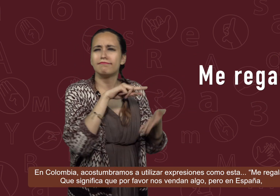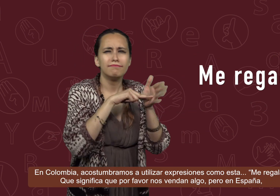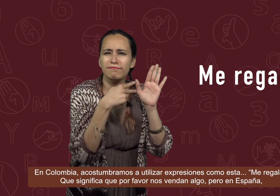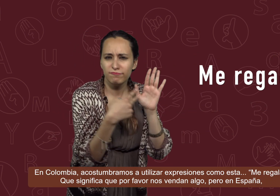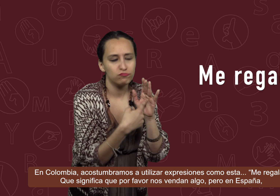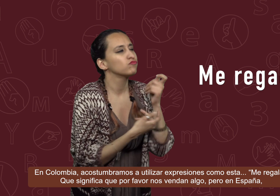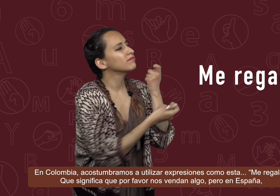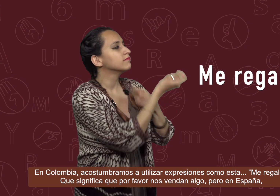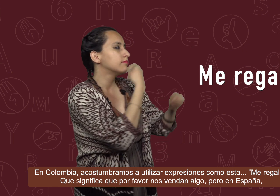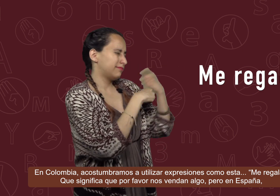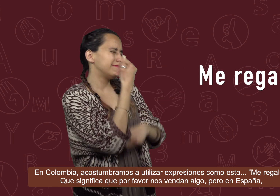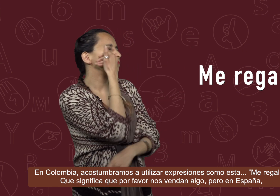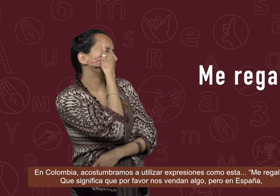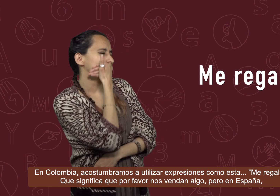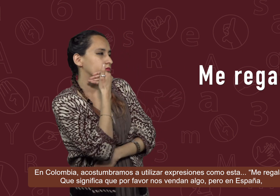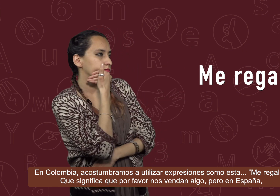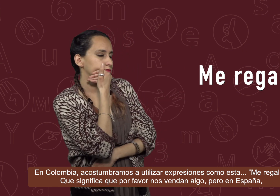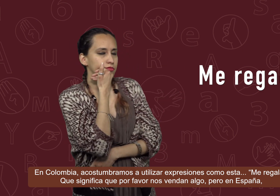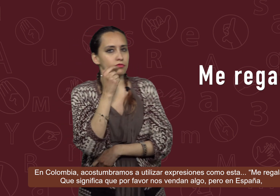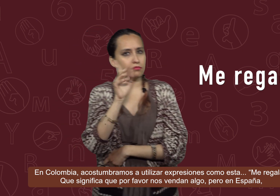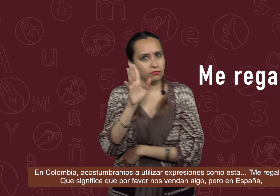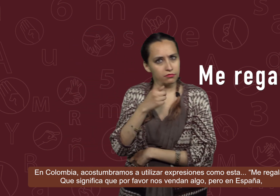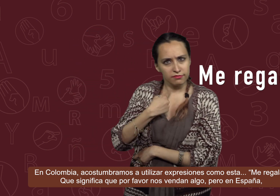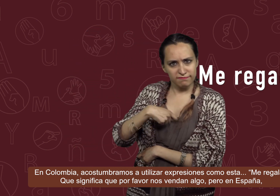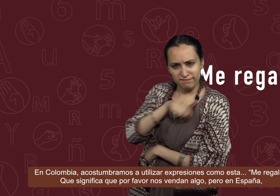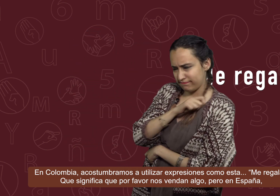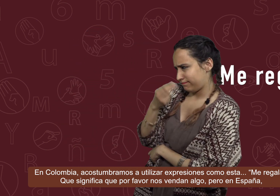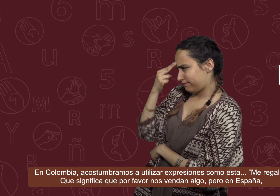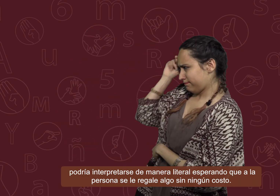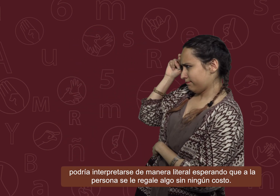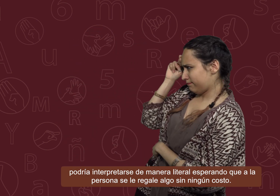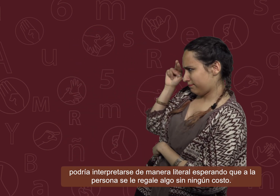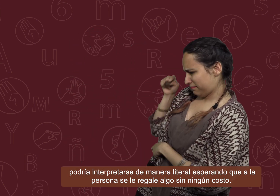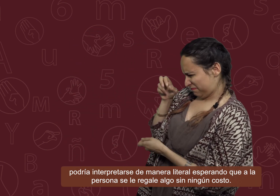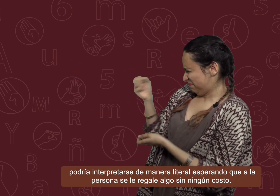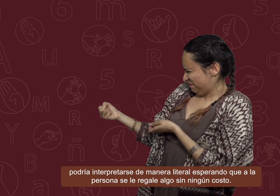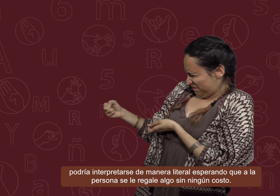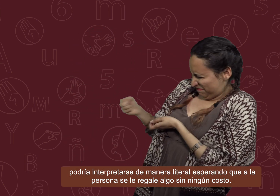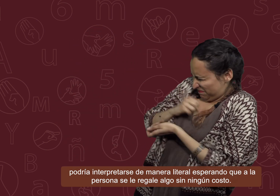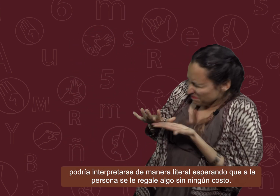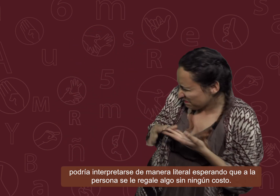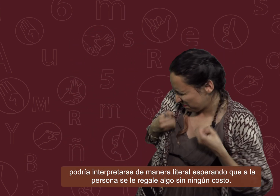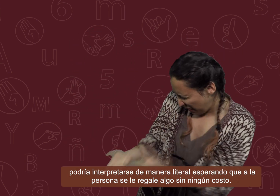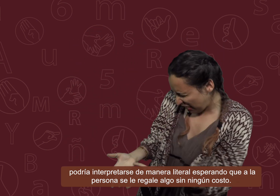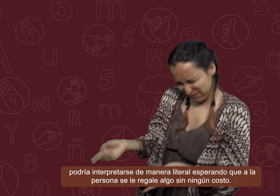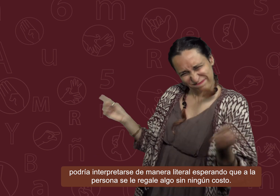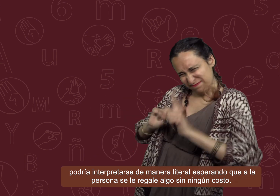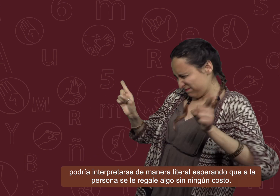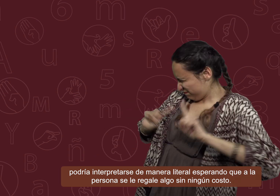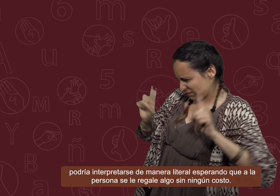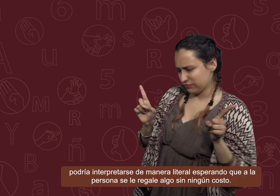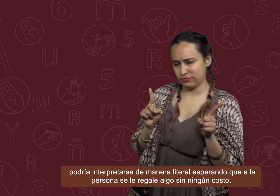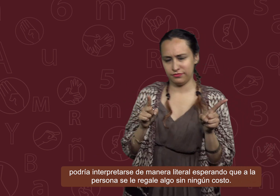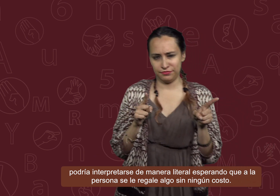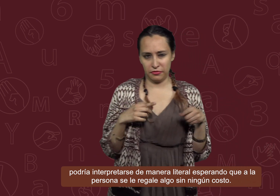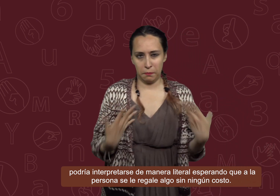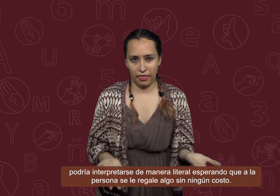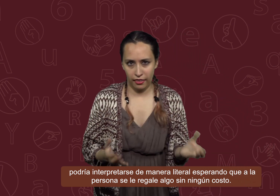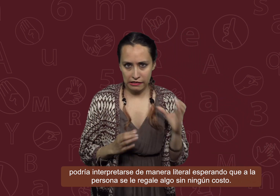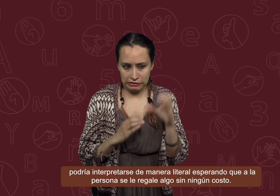me regala, que significa que por favor nos vendan algo. Pero en España podría interpretarse de manera literal, esperando que la